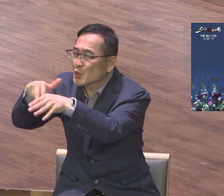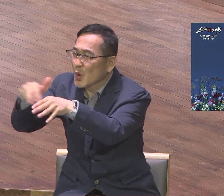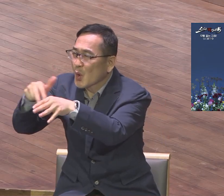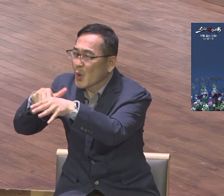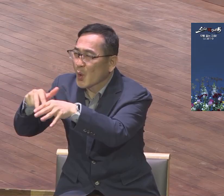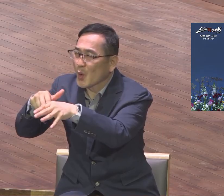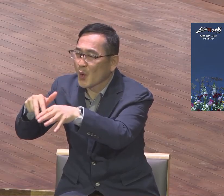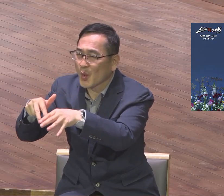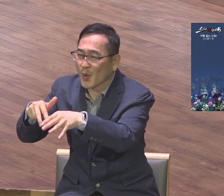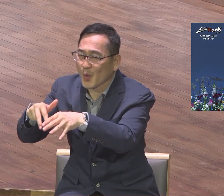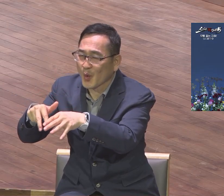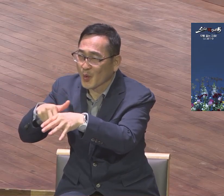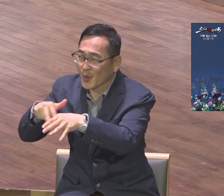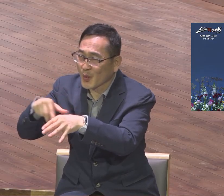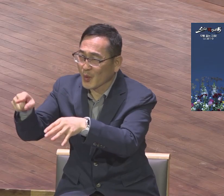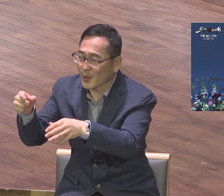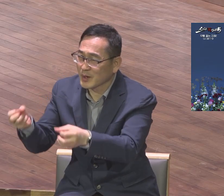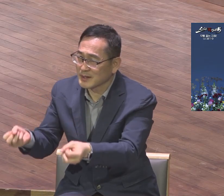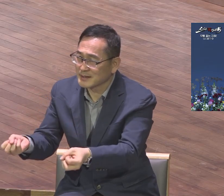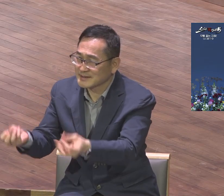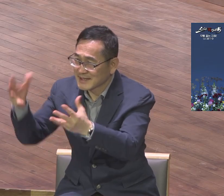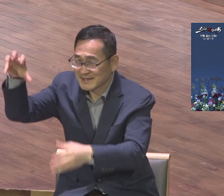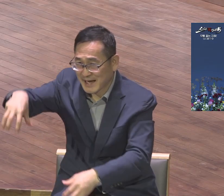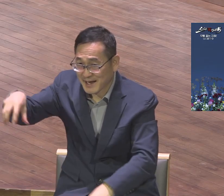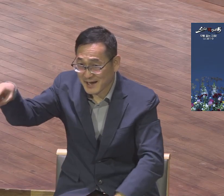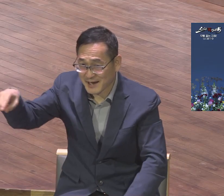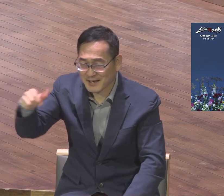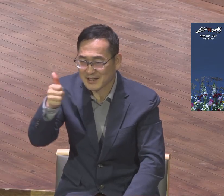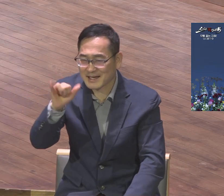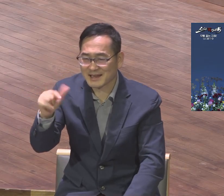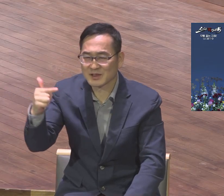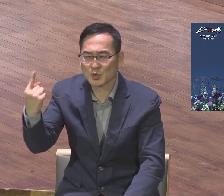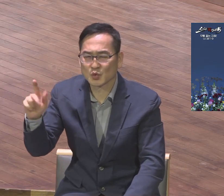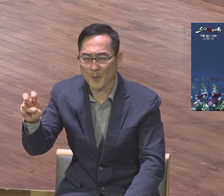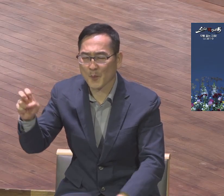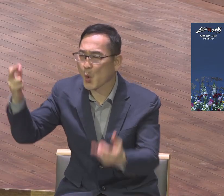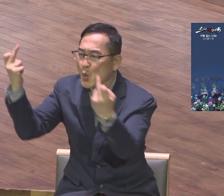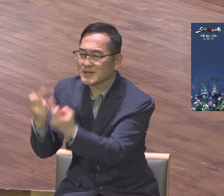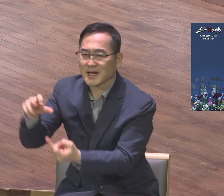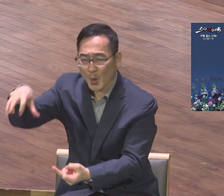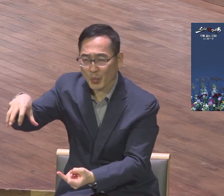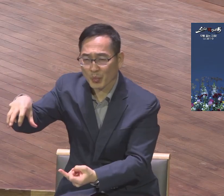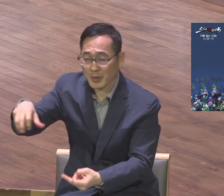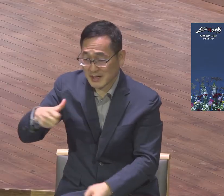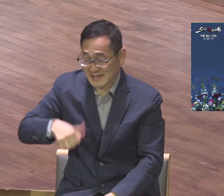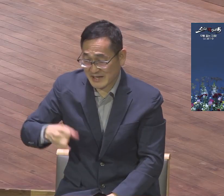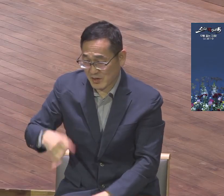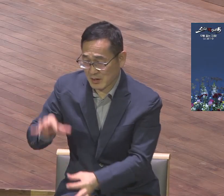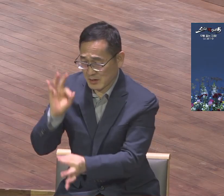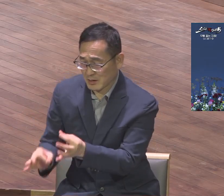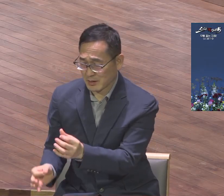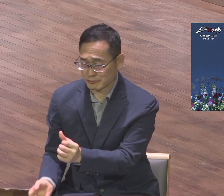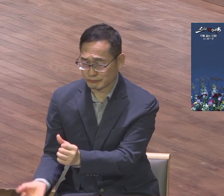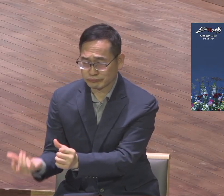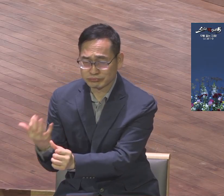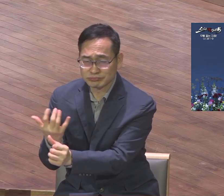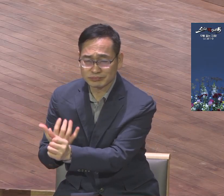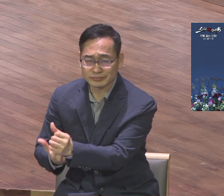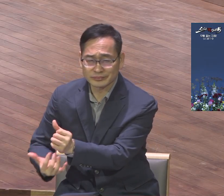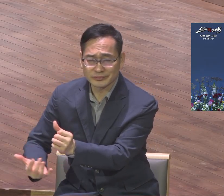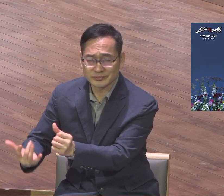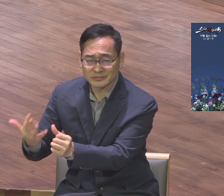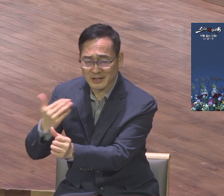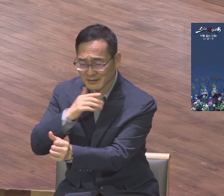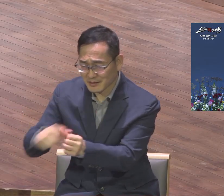제사 장소였던 흰놈의 골짜기에 가서 자식을 불태워서 이 몰렉이라고 하는